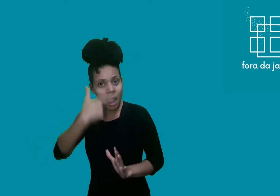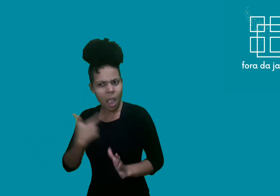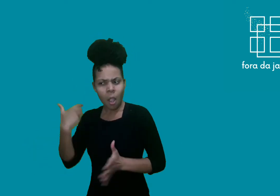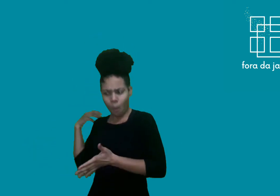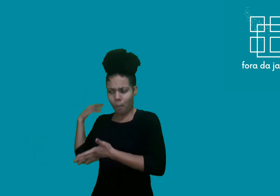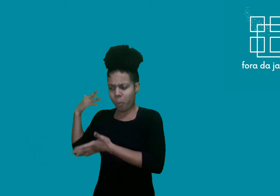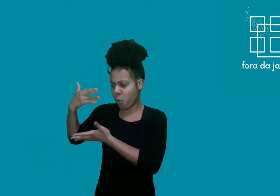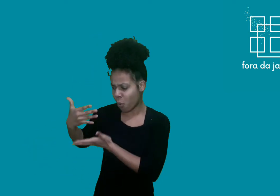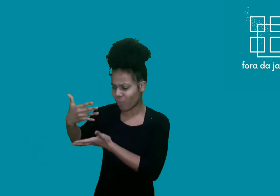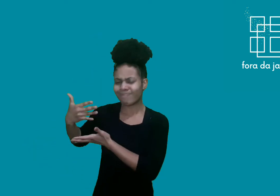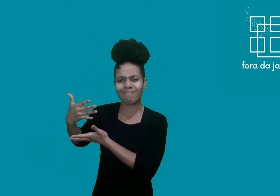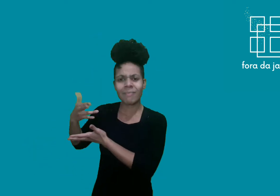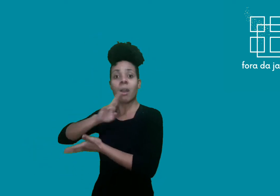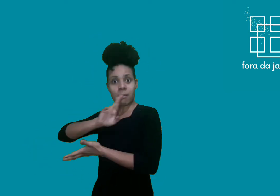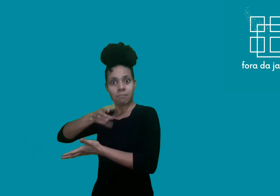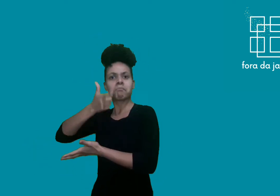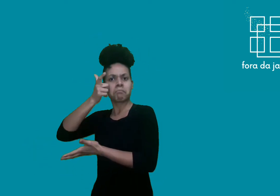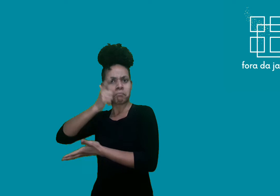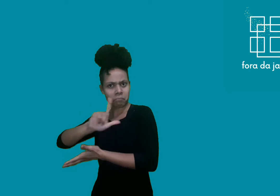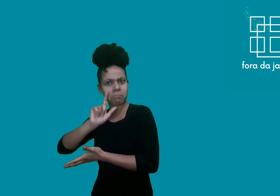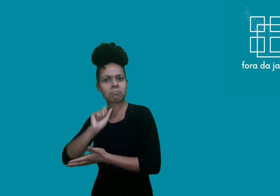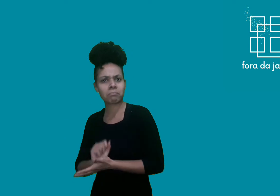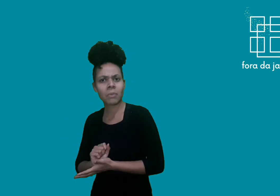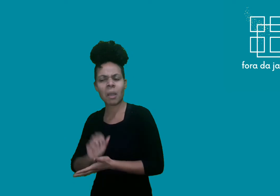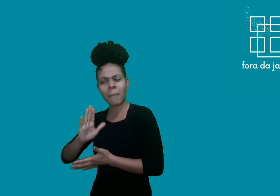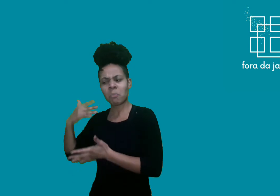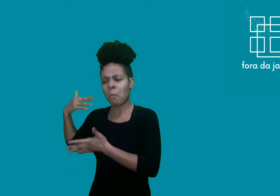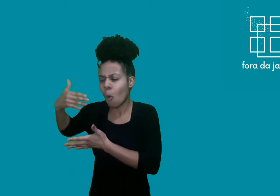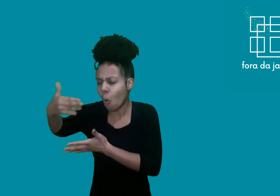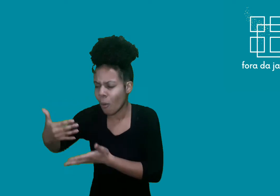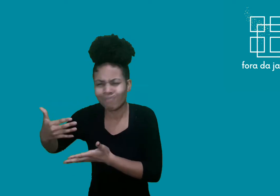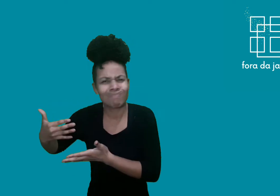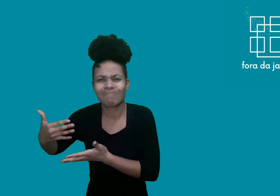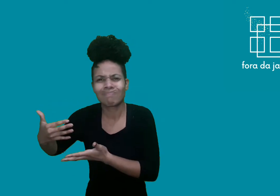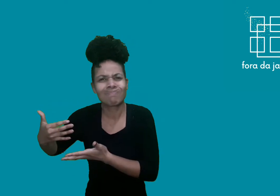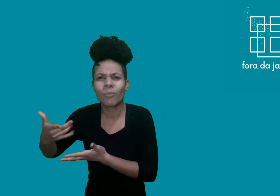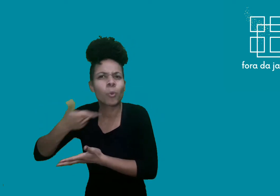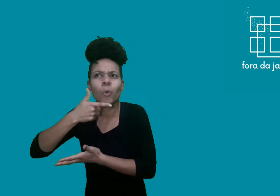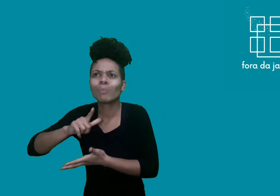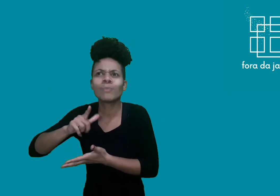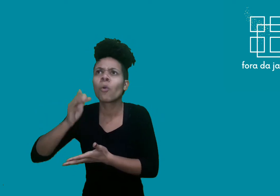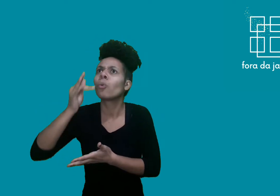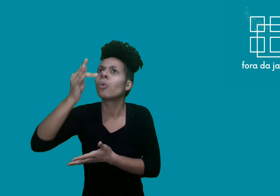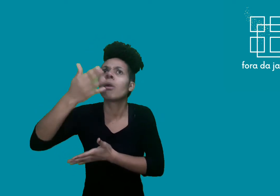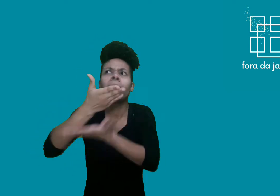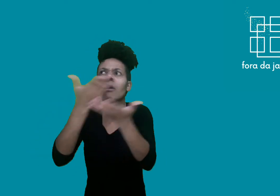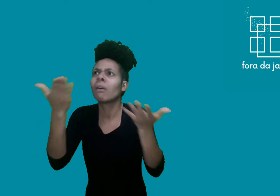o que tem de gente nesse mundo que não tem um propósito, não é? Que tenta se perguntar o tempo todo, mas qual é o meu propósito e não